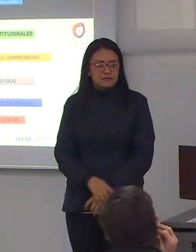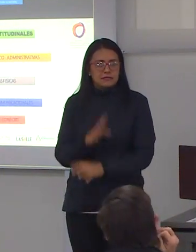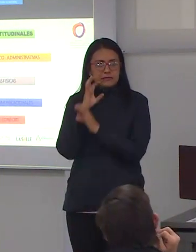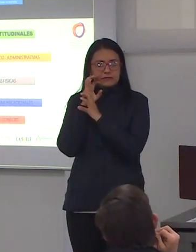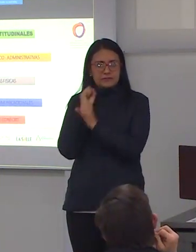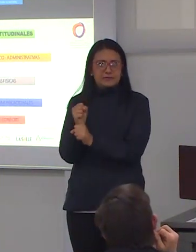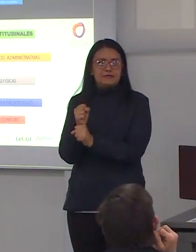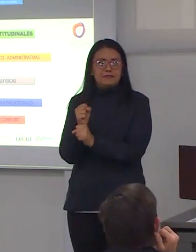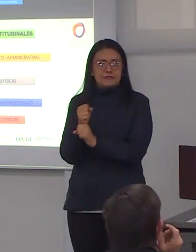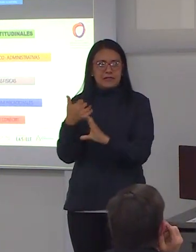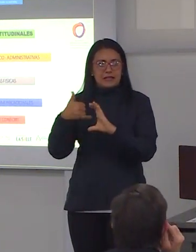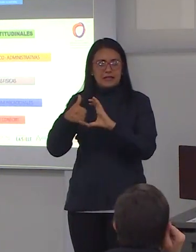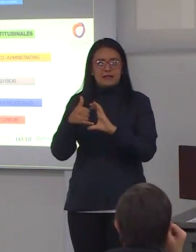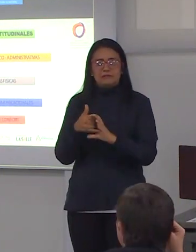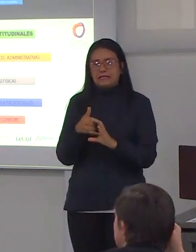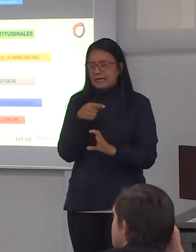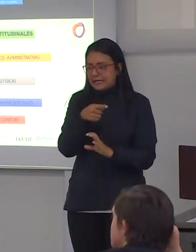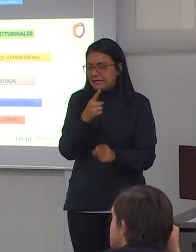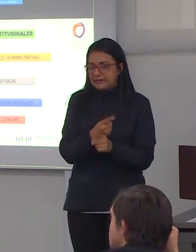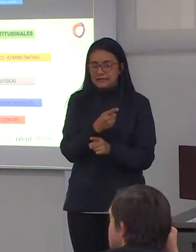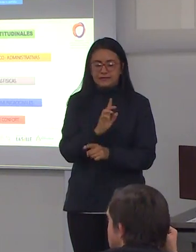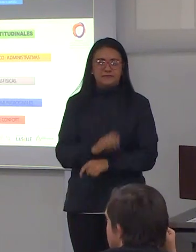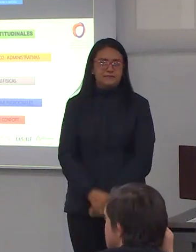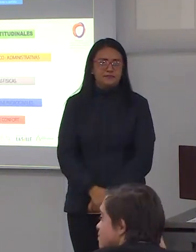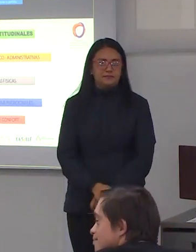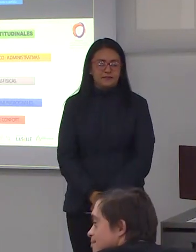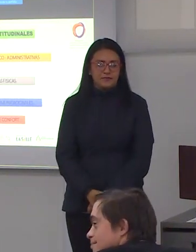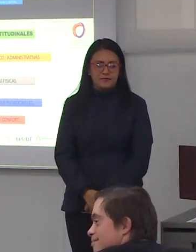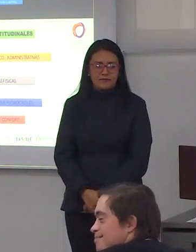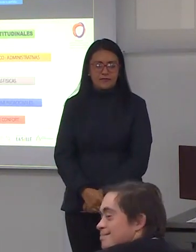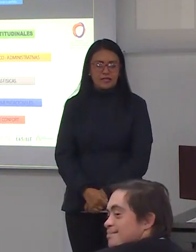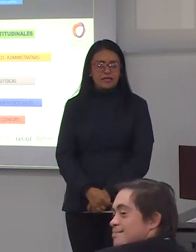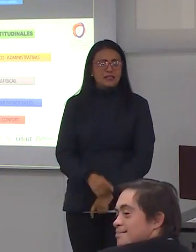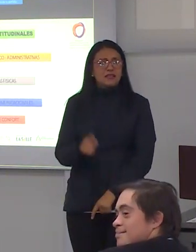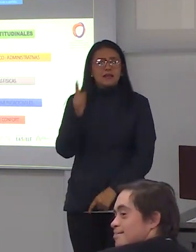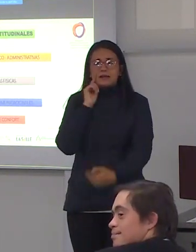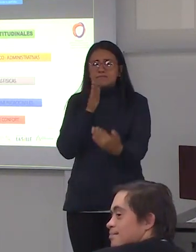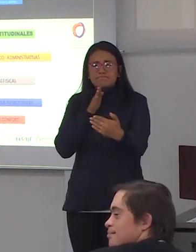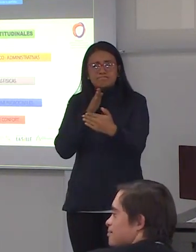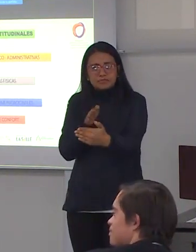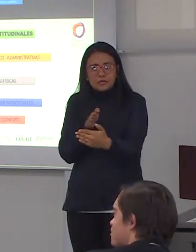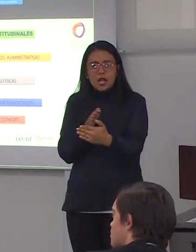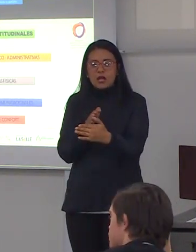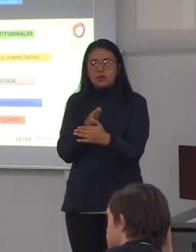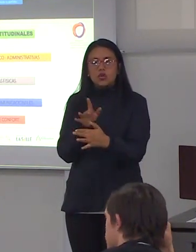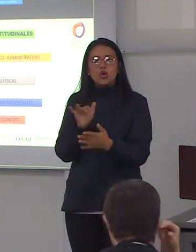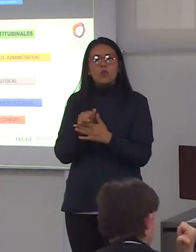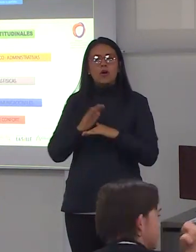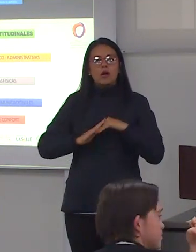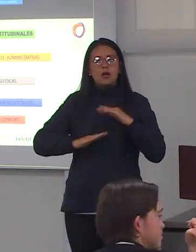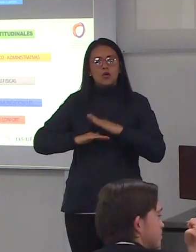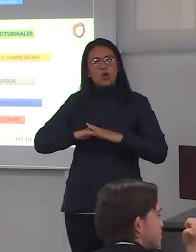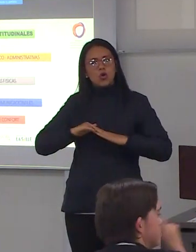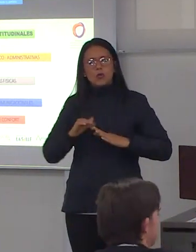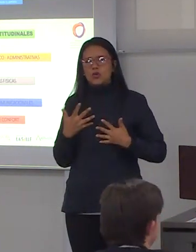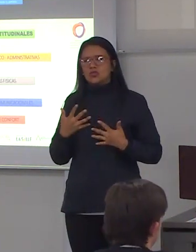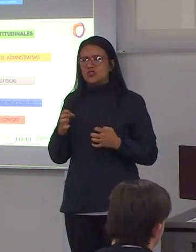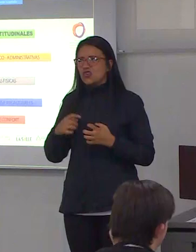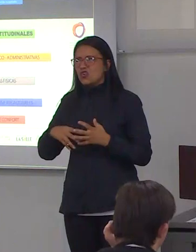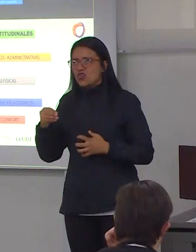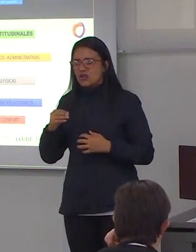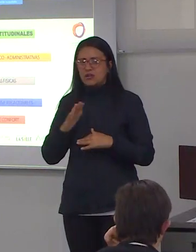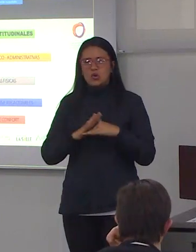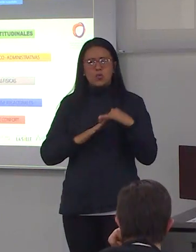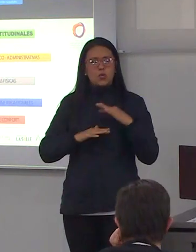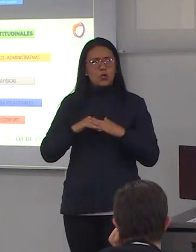adicciones sí señor me encanta que lo digan por aquí y una de las de las barreras más grandes son las zonas de confort y las zonas